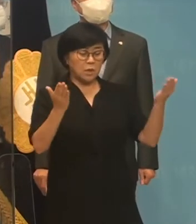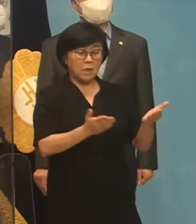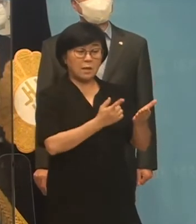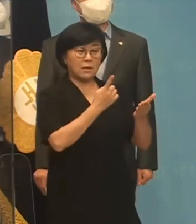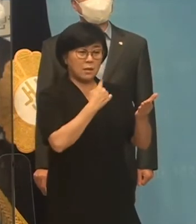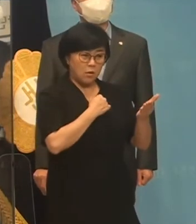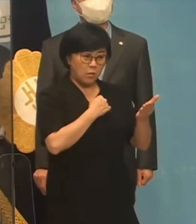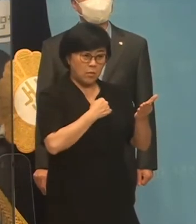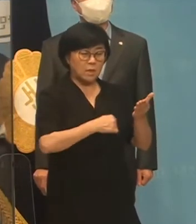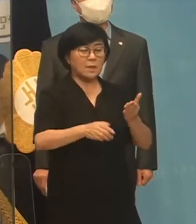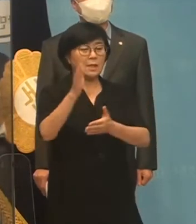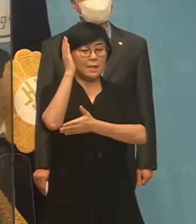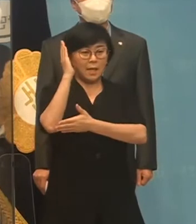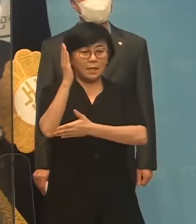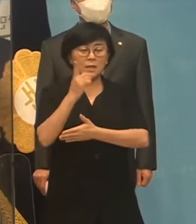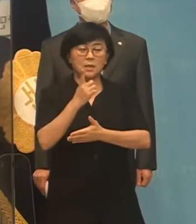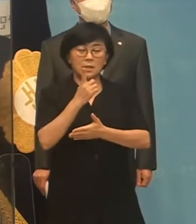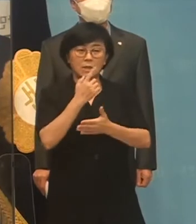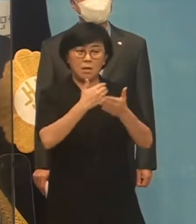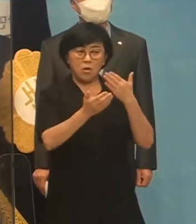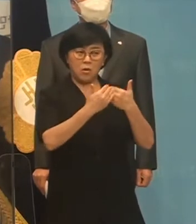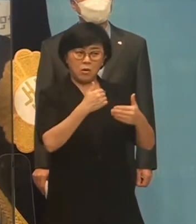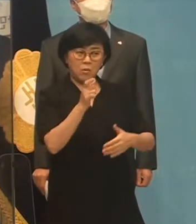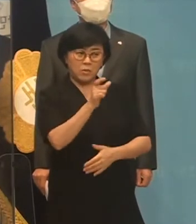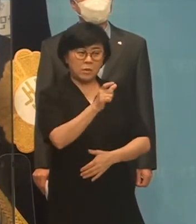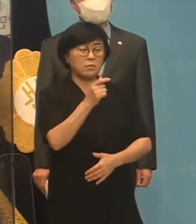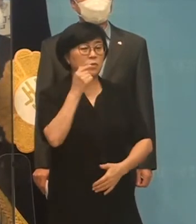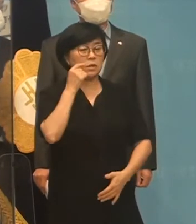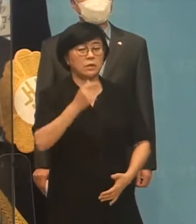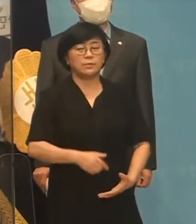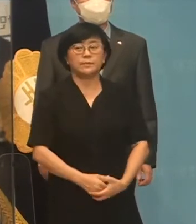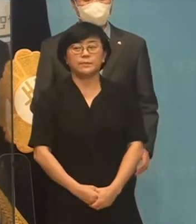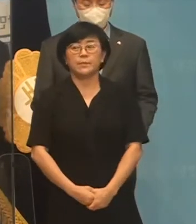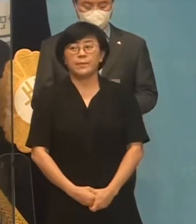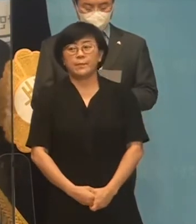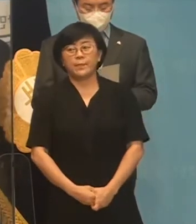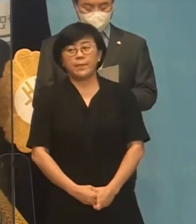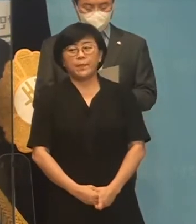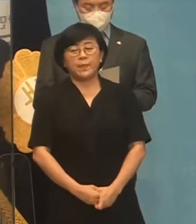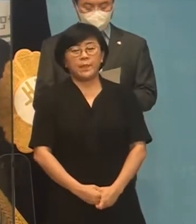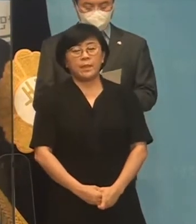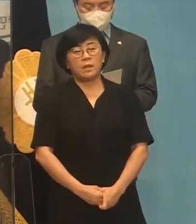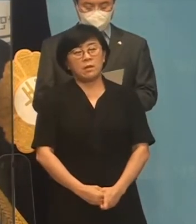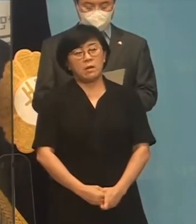경력, 강의 경력으로 포함시킬 수 없습니다.